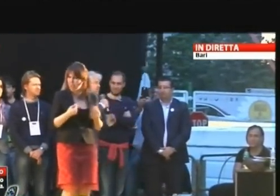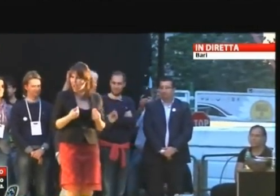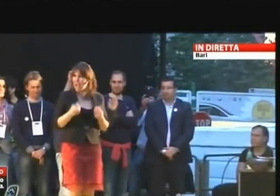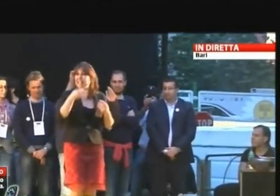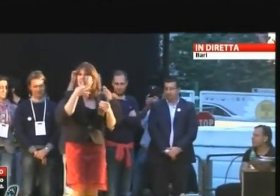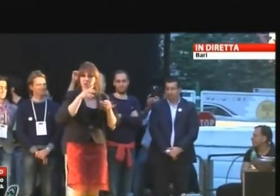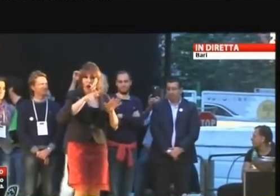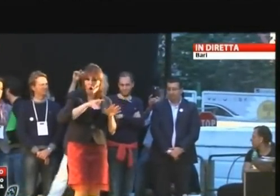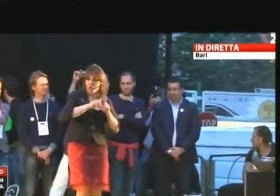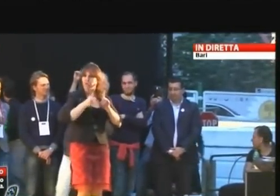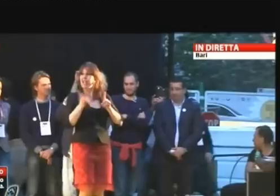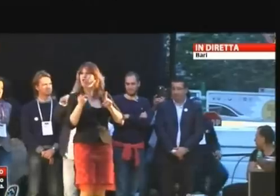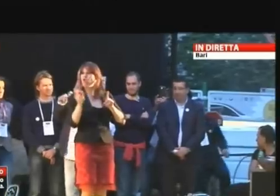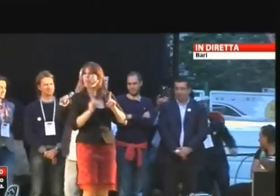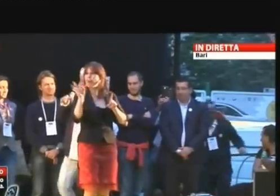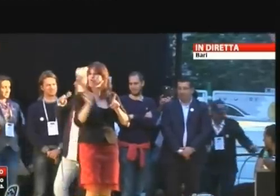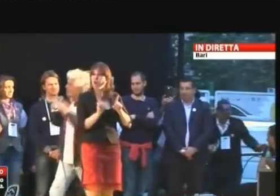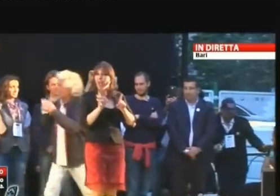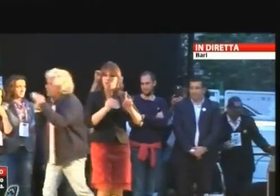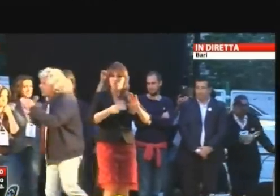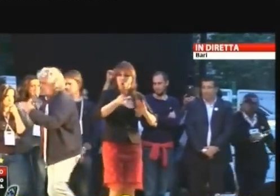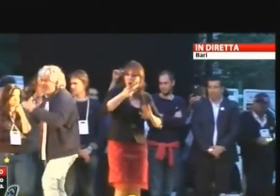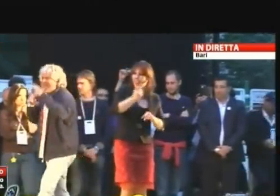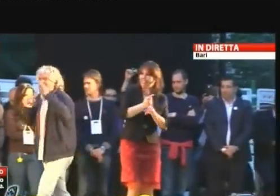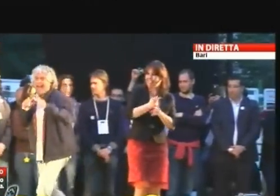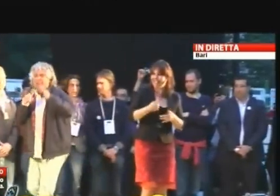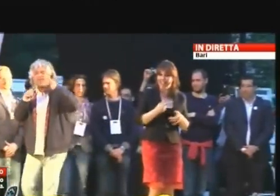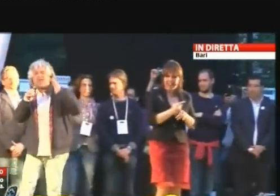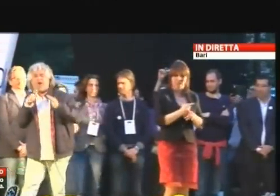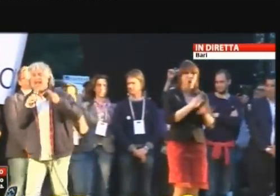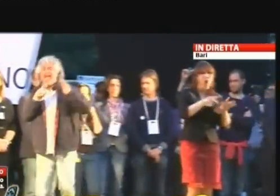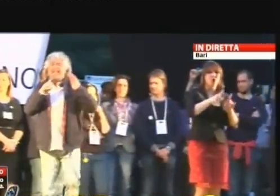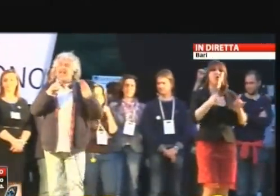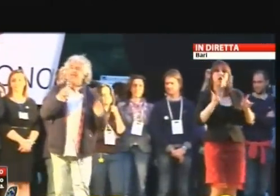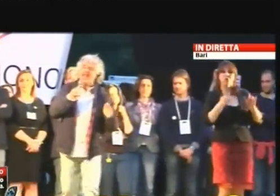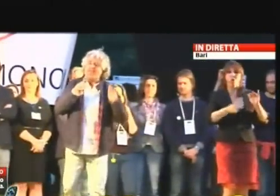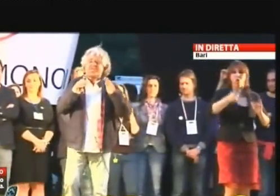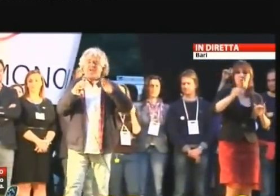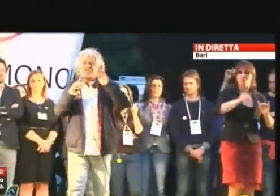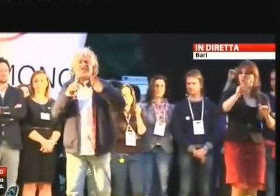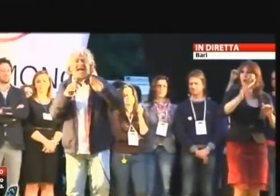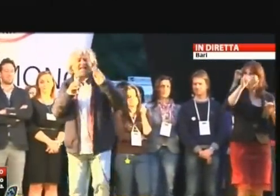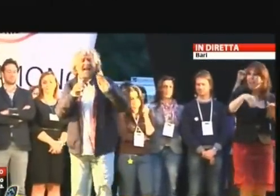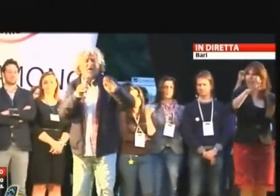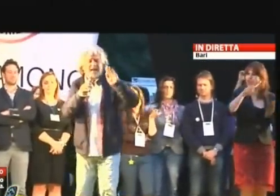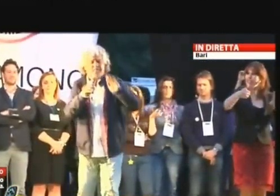da 8 a 12% di percentuale, dall'8 al 12, che è la percentuale del 1960, dell'anno del